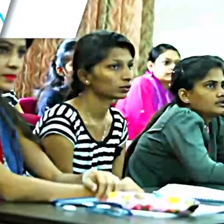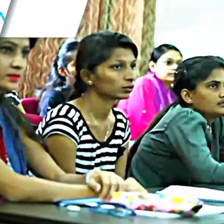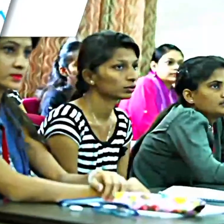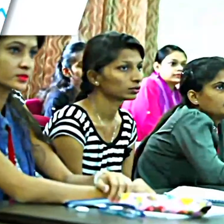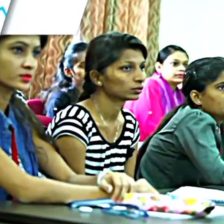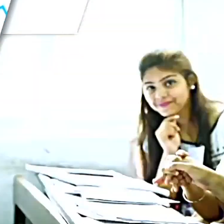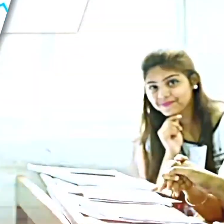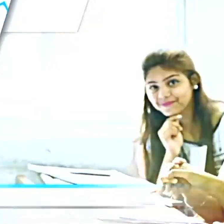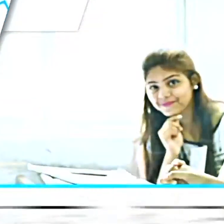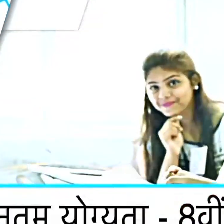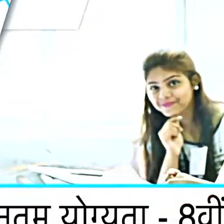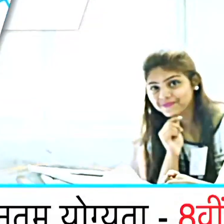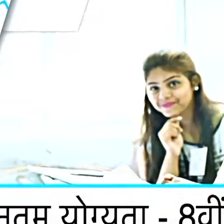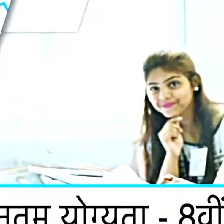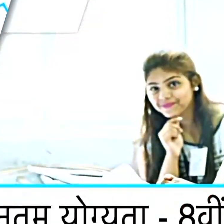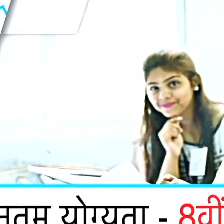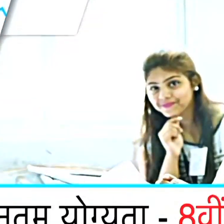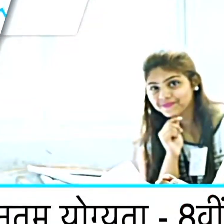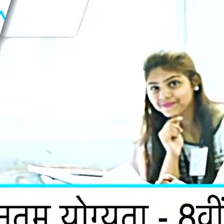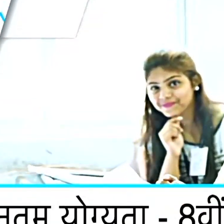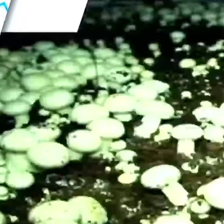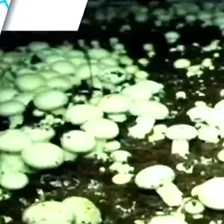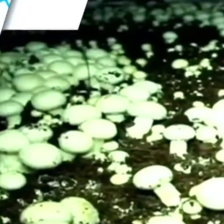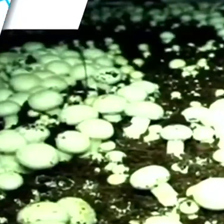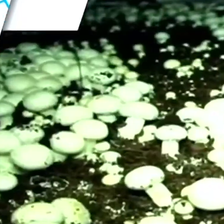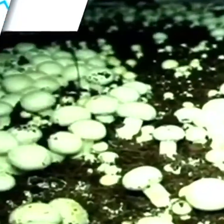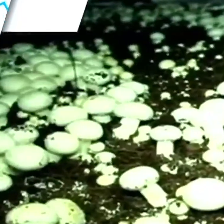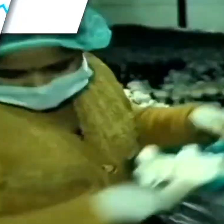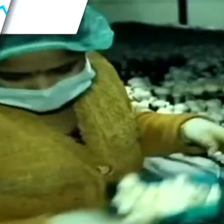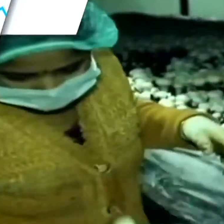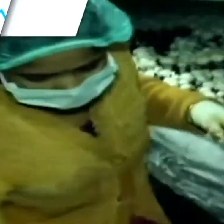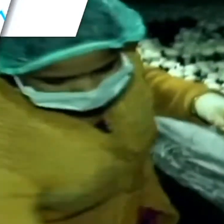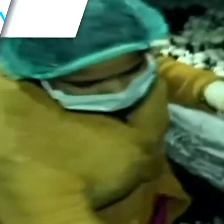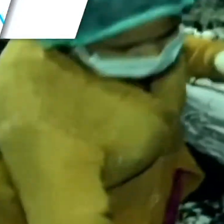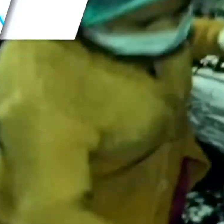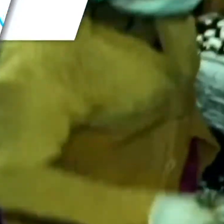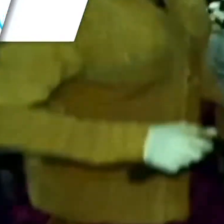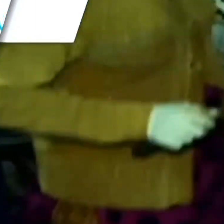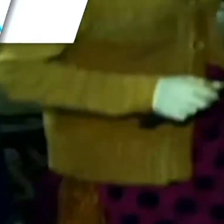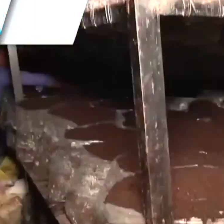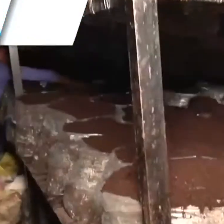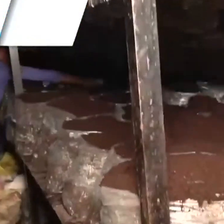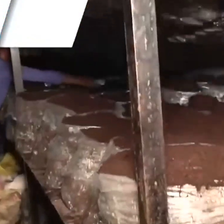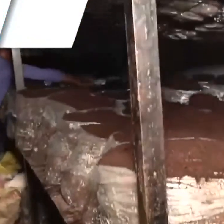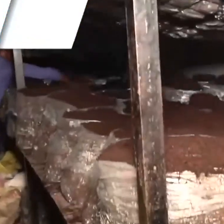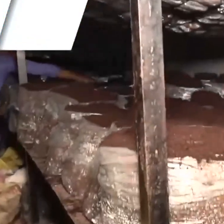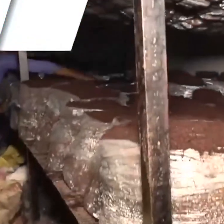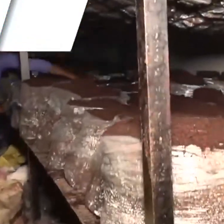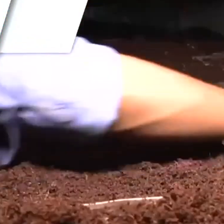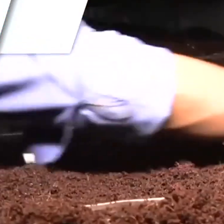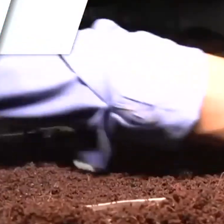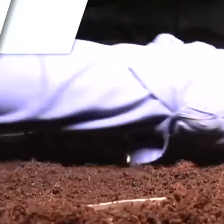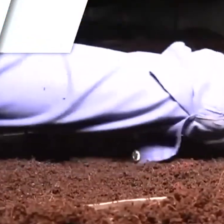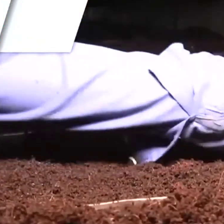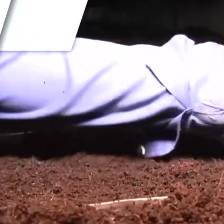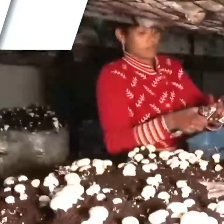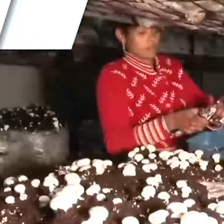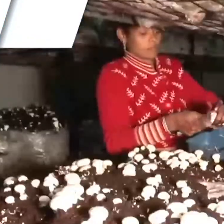न्यूनतम योग्यता 8वीं पास। इस कोर्स के दौरान शिक्षार्थियों को मशरूम के बीज तैयार करने से लेकर